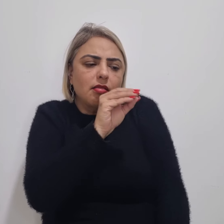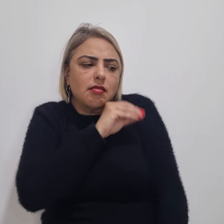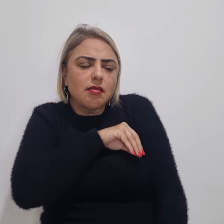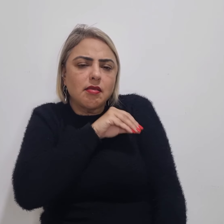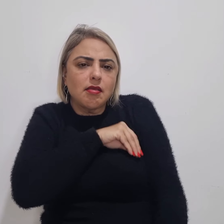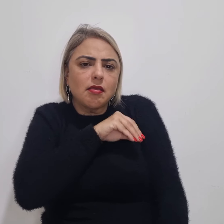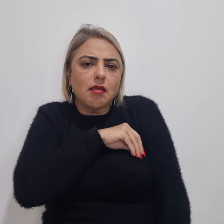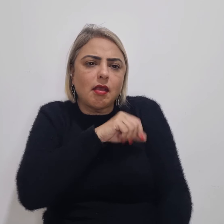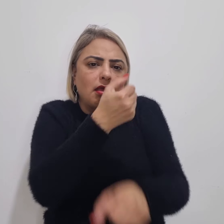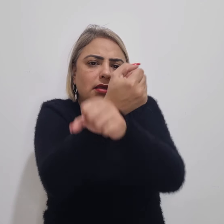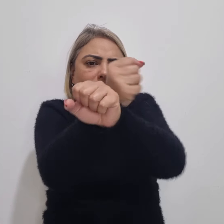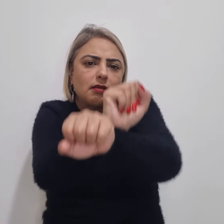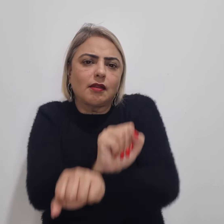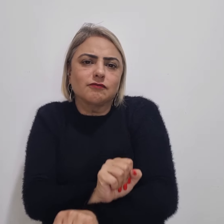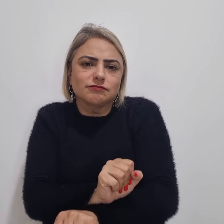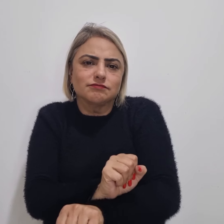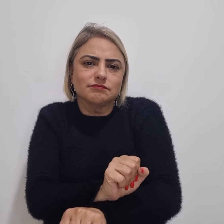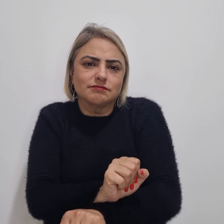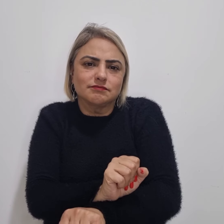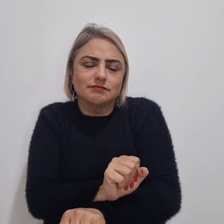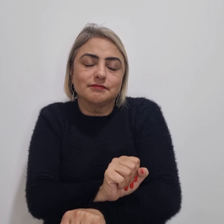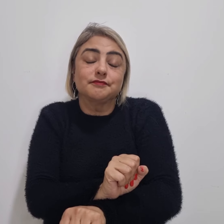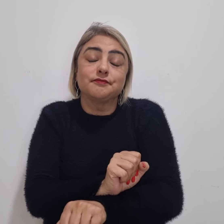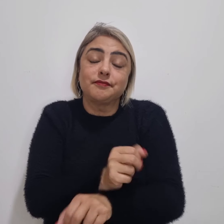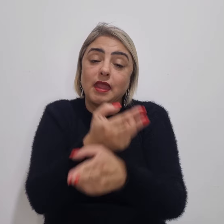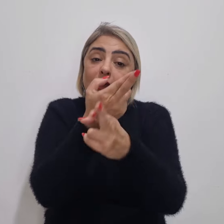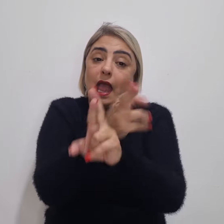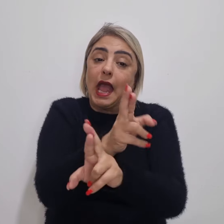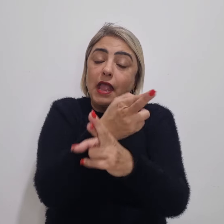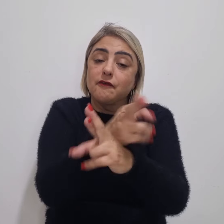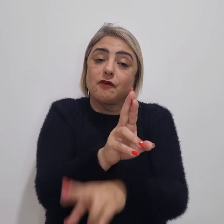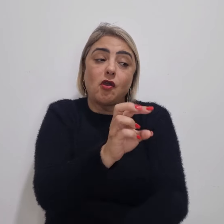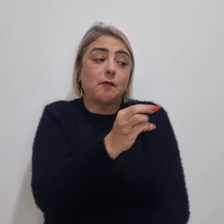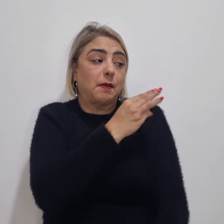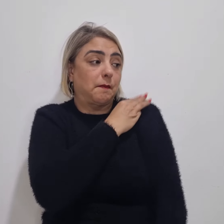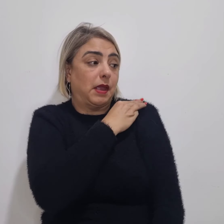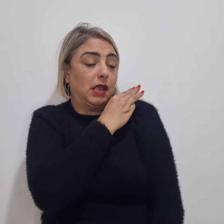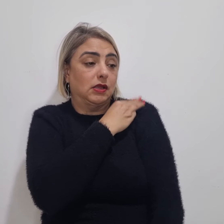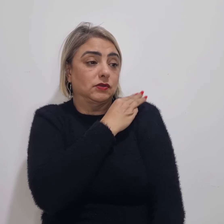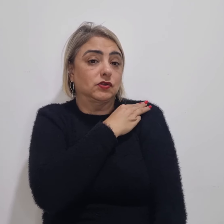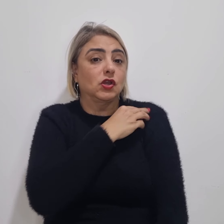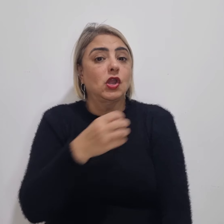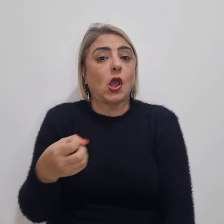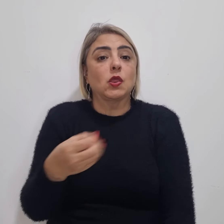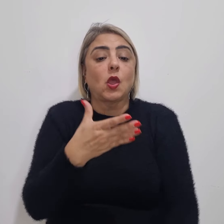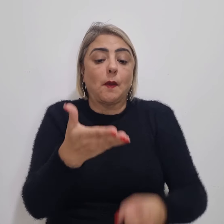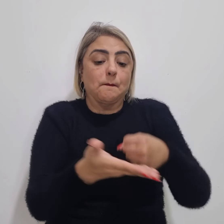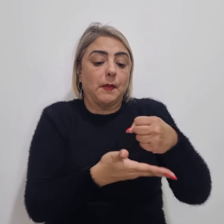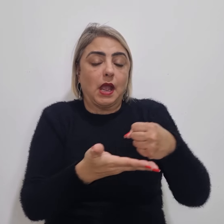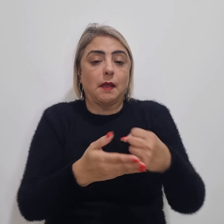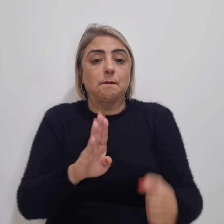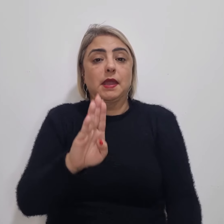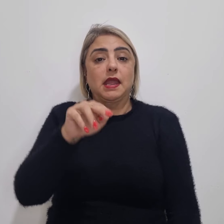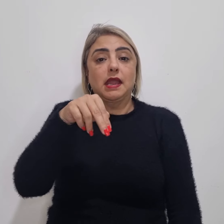escravocrata. A reforma do ensino médio e a nova base nacional comum